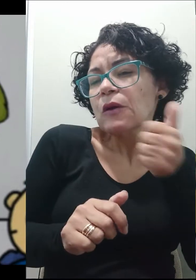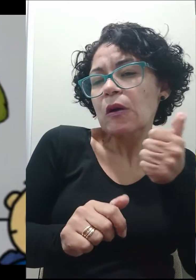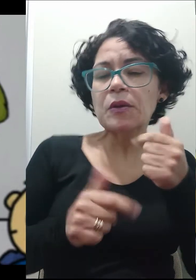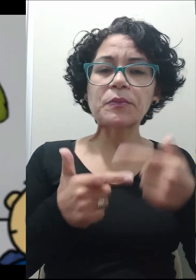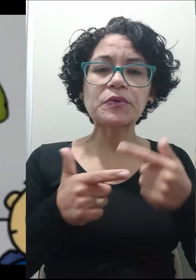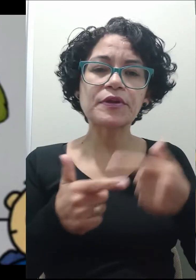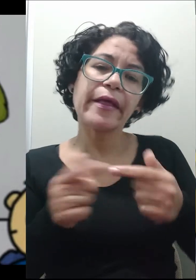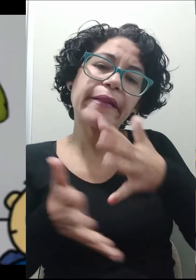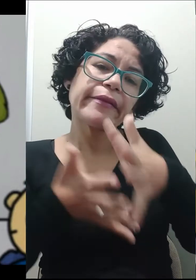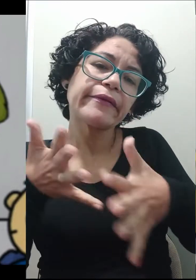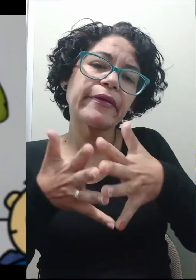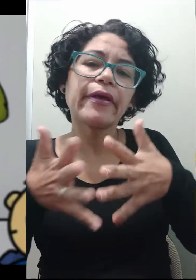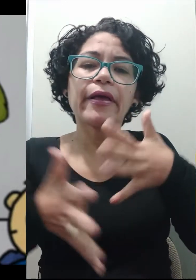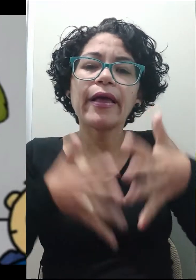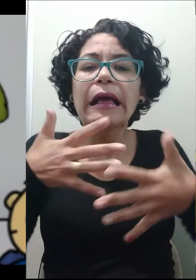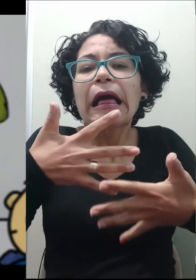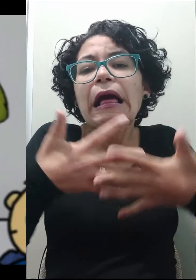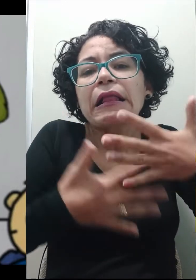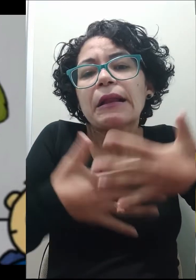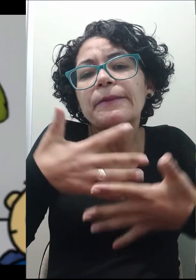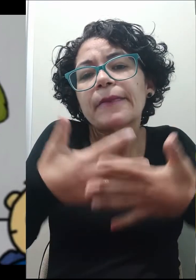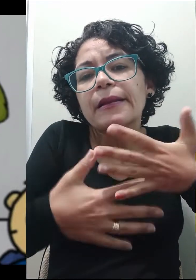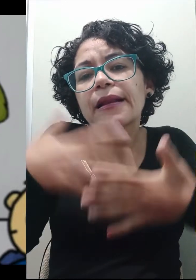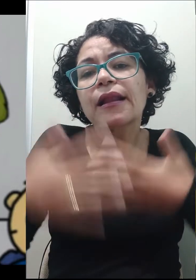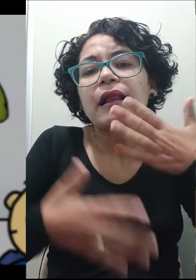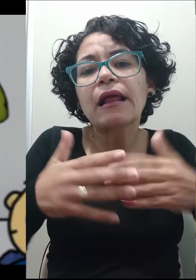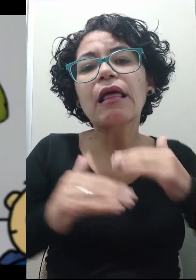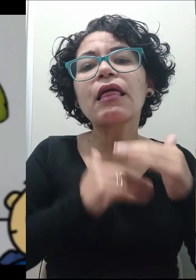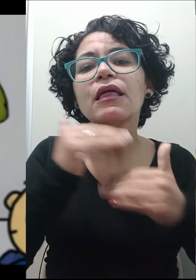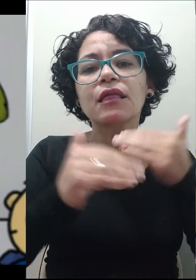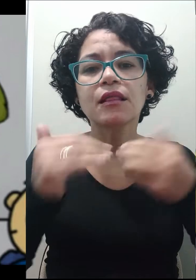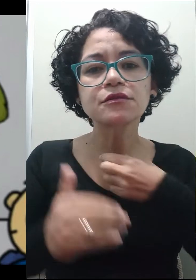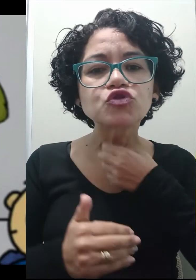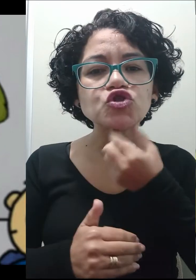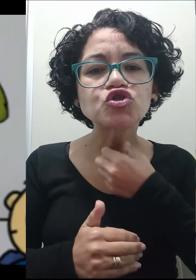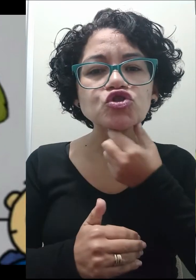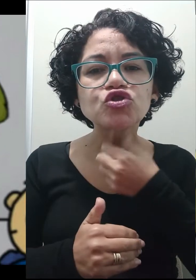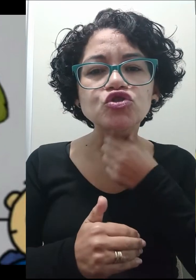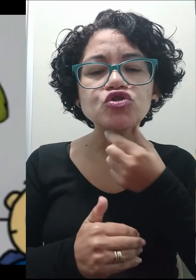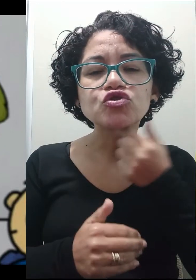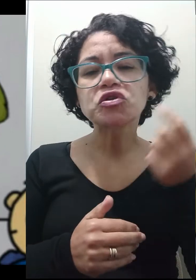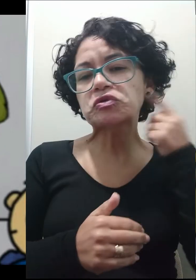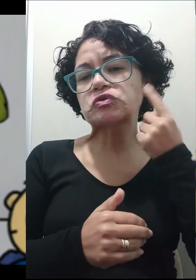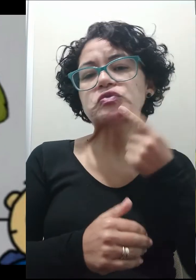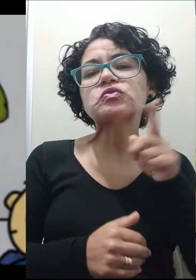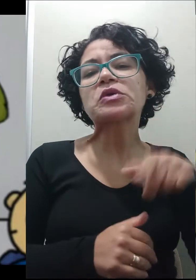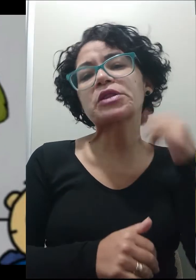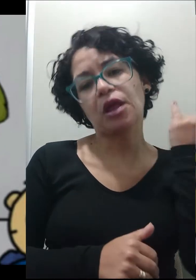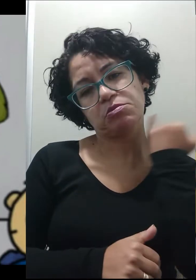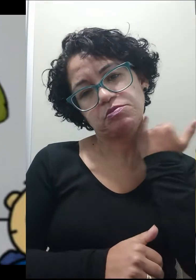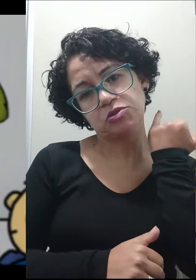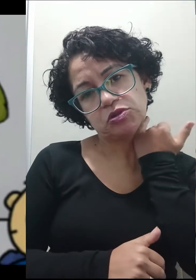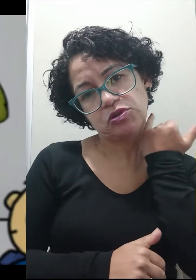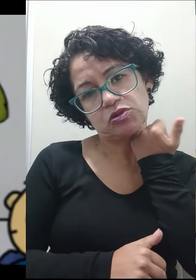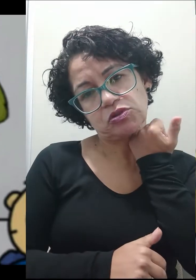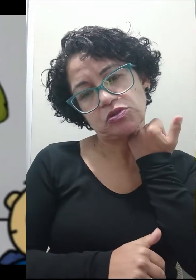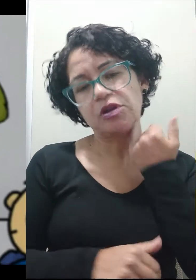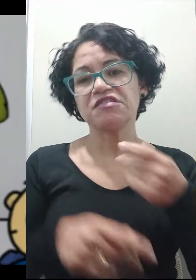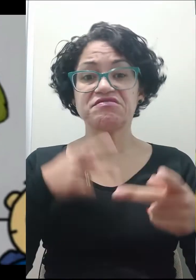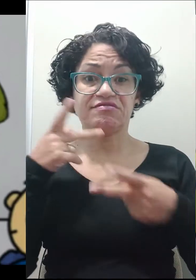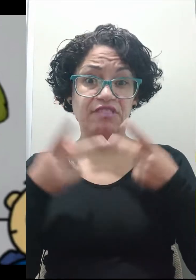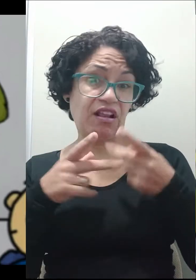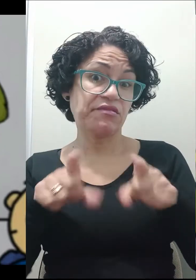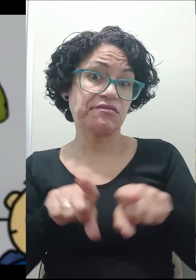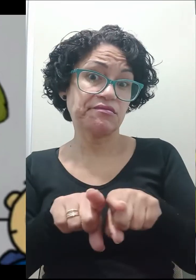que a língua de sinais impediria o desenvolvimento do ensino da língua oral dos alunos.